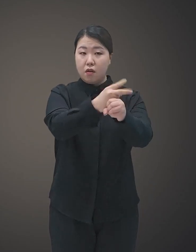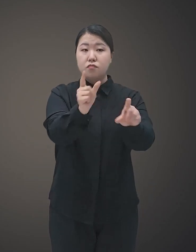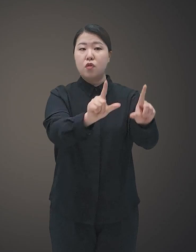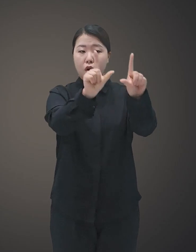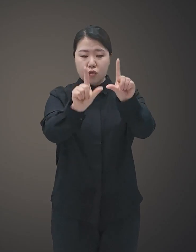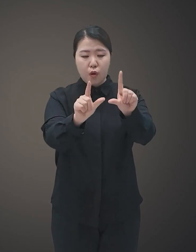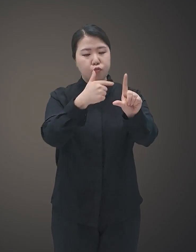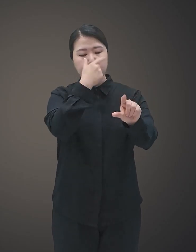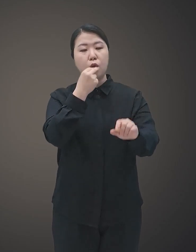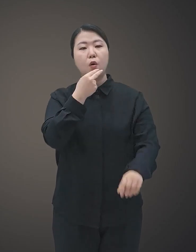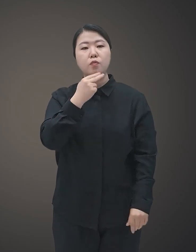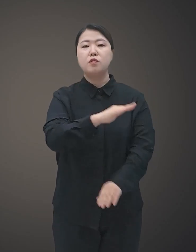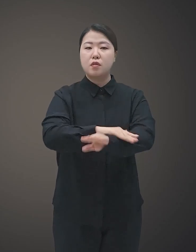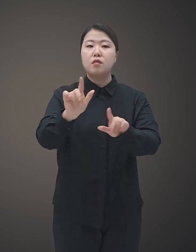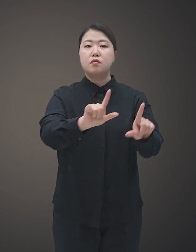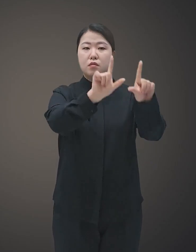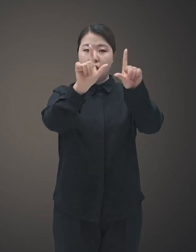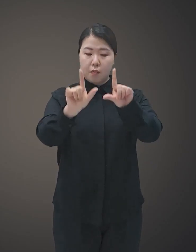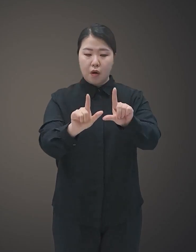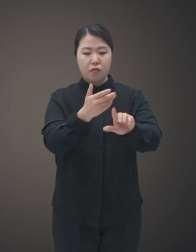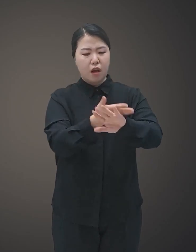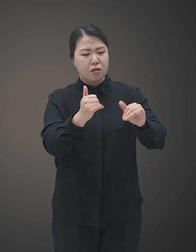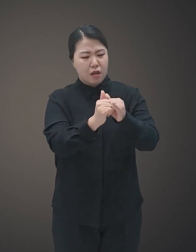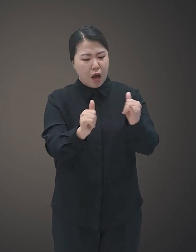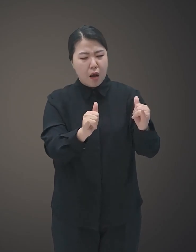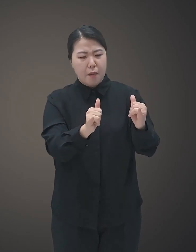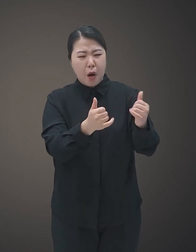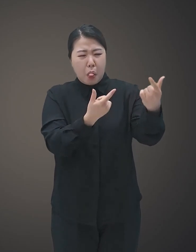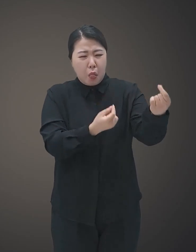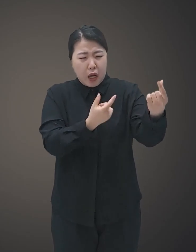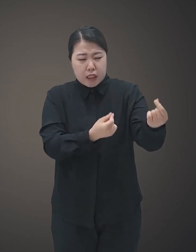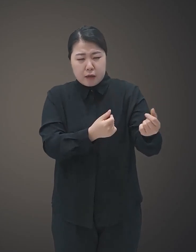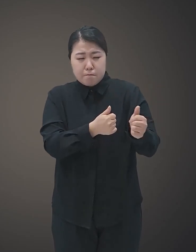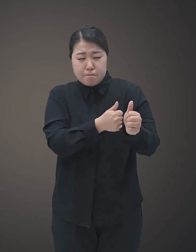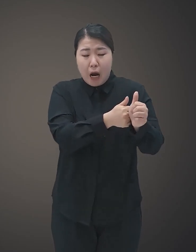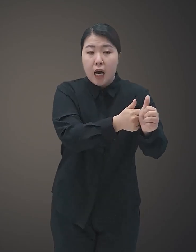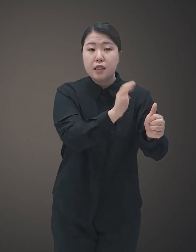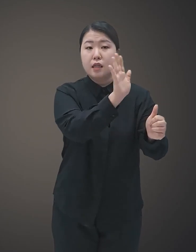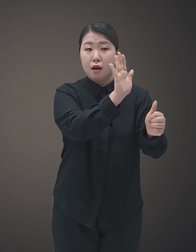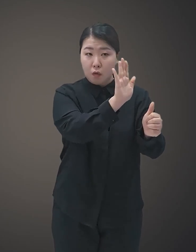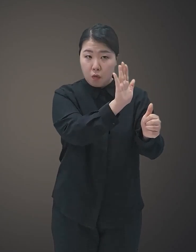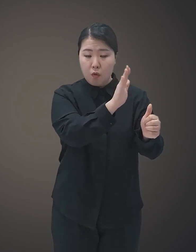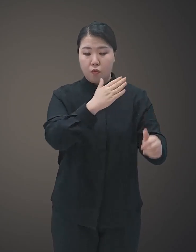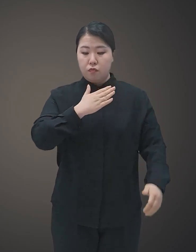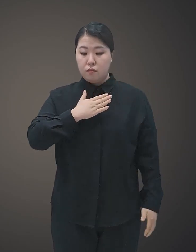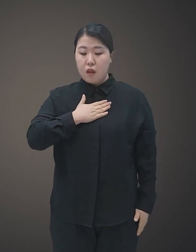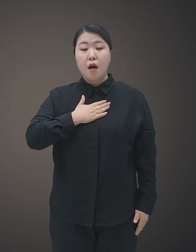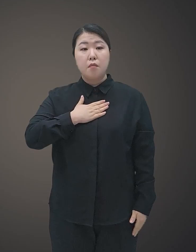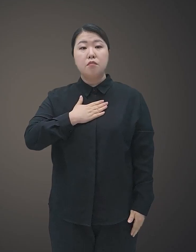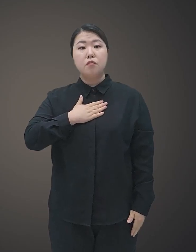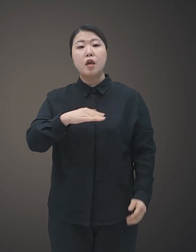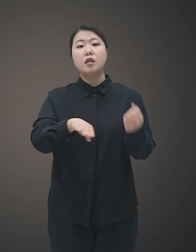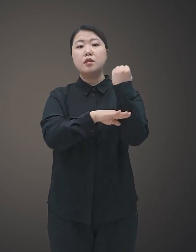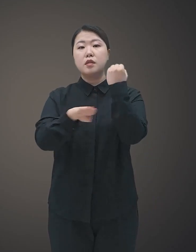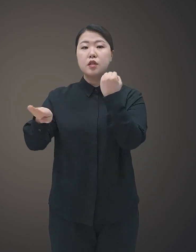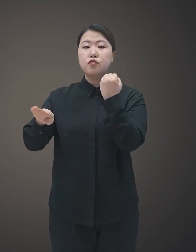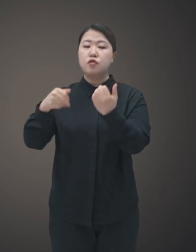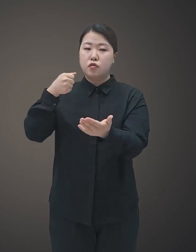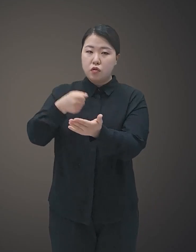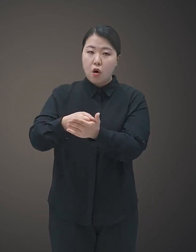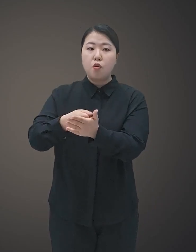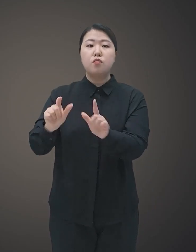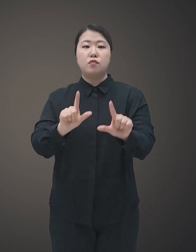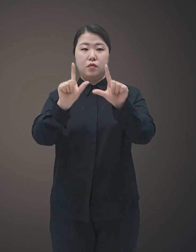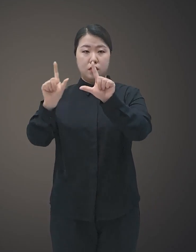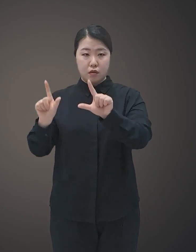부족함을 모르고 살았습니다. 남들처럼 살려고 아등바등하기보다 나만의 삶의 기준을 정할 수